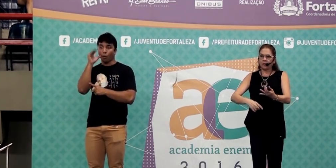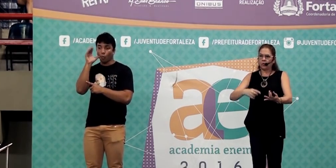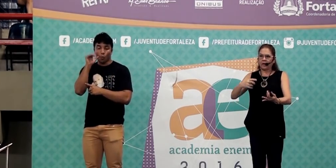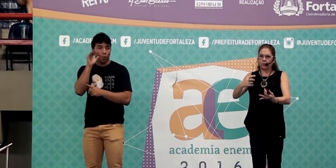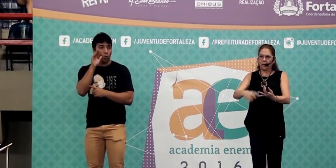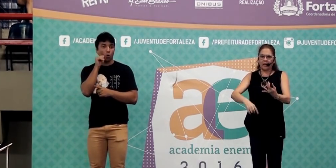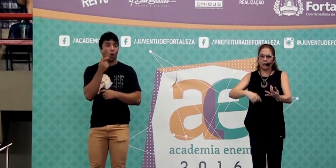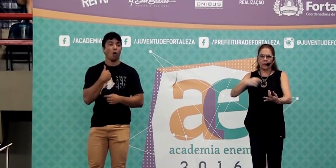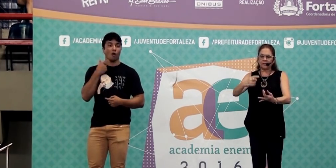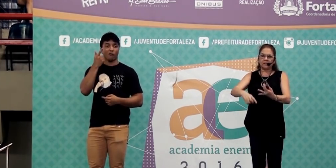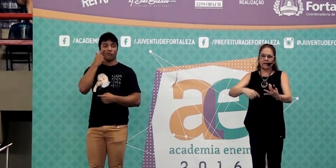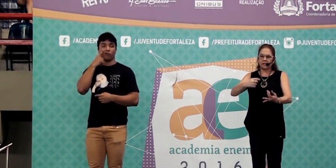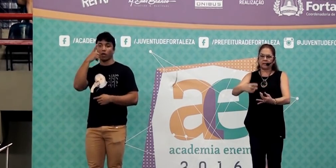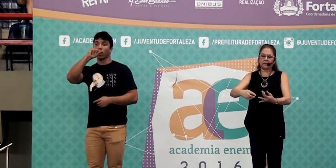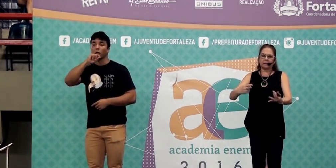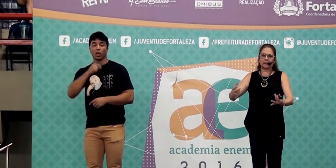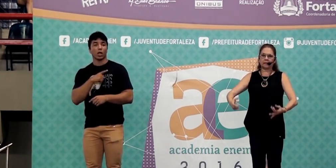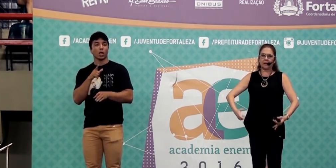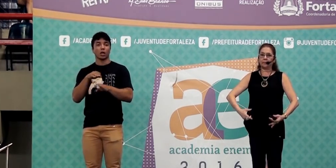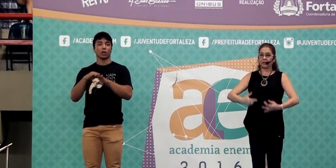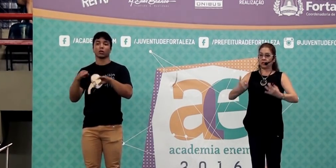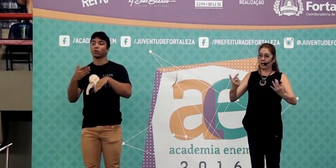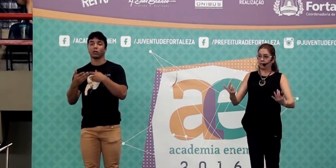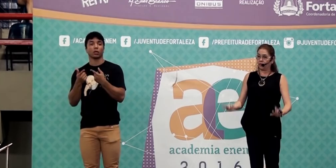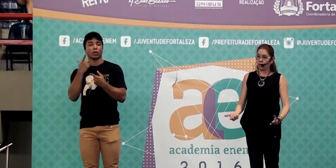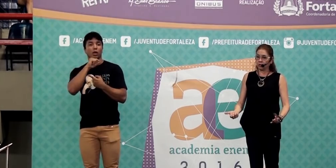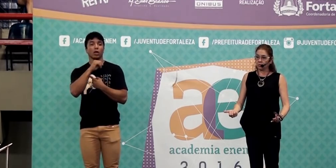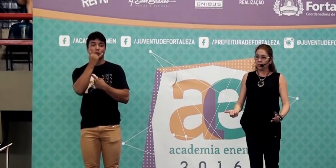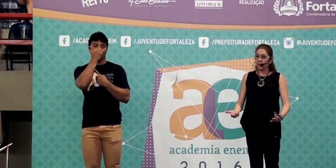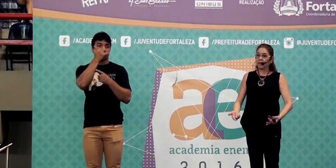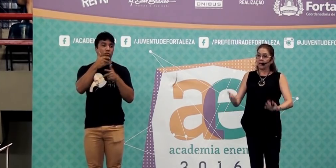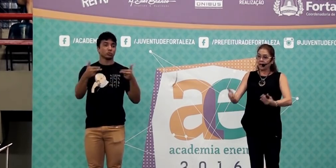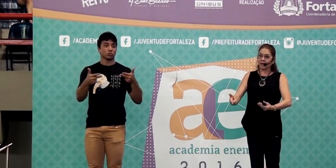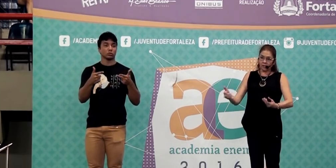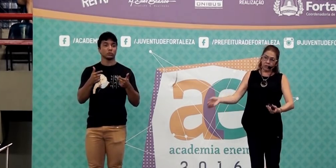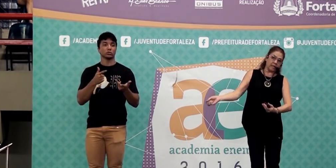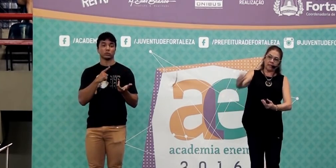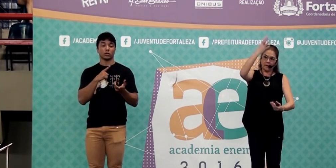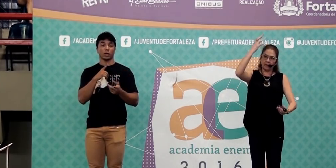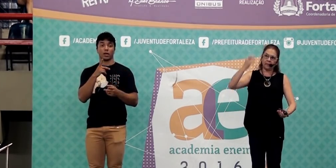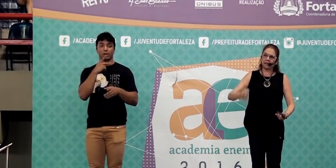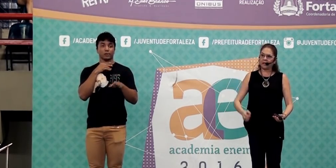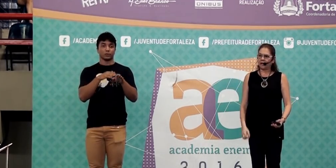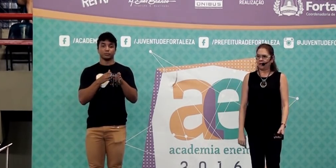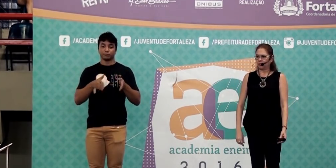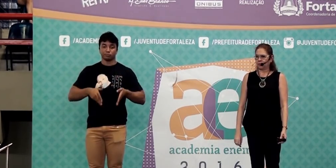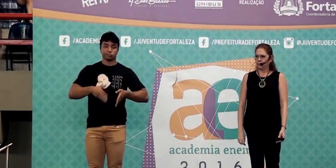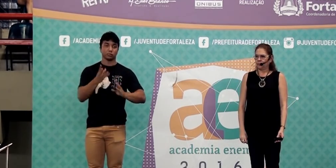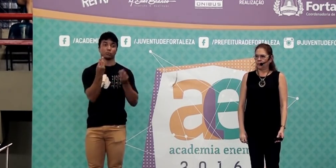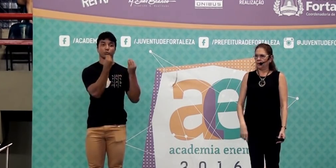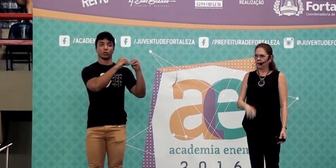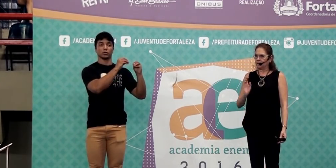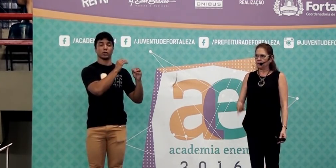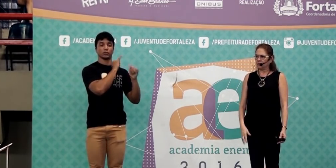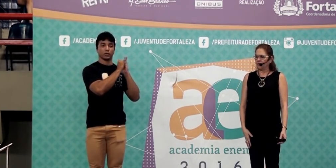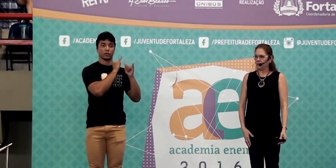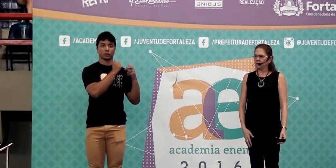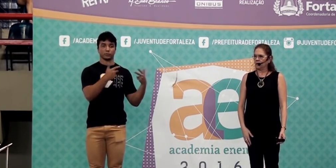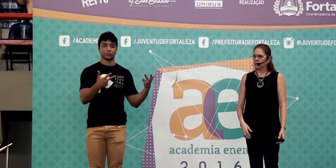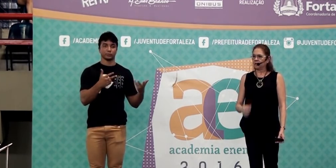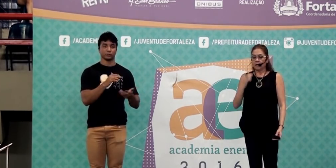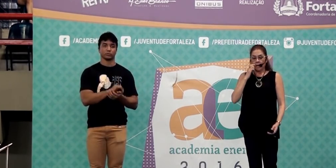quem era o carro, o acidente, para tirar foto e lá na estrada mesmo mandar na rede, mandar